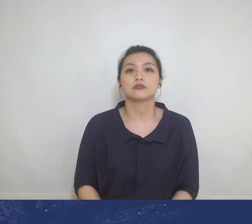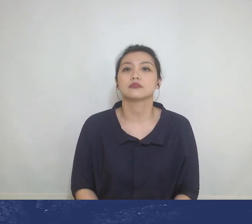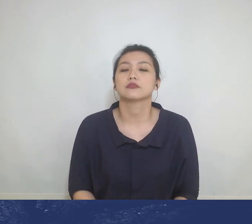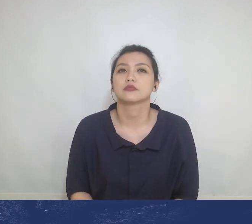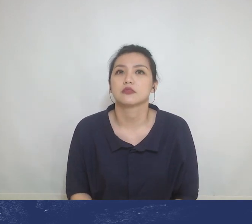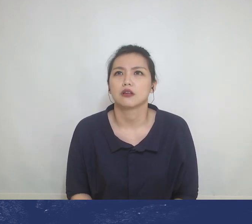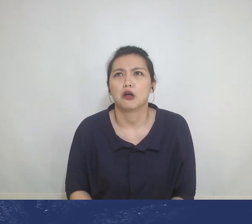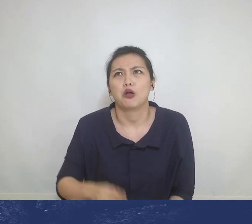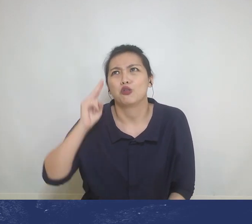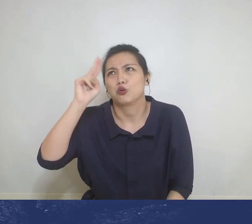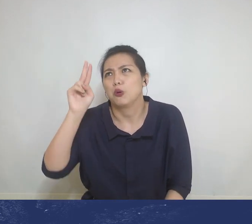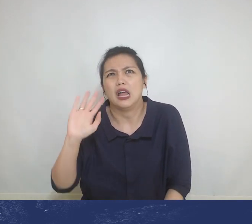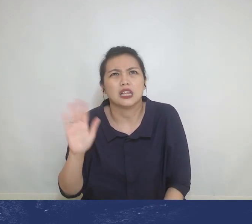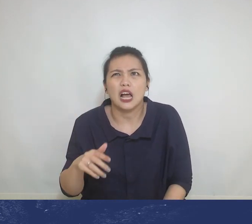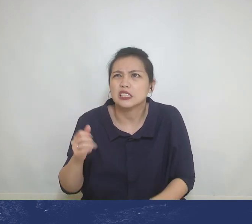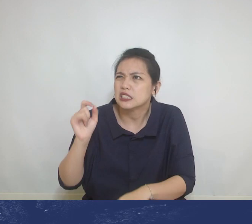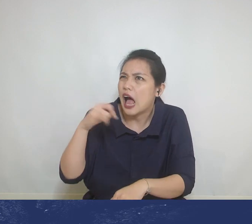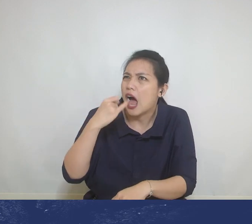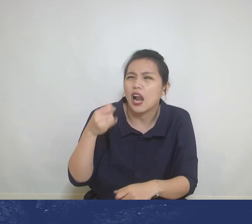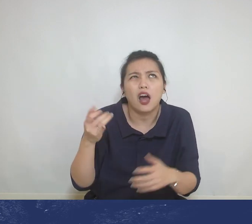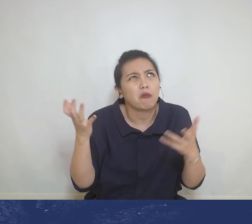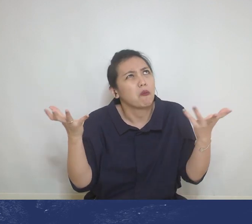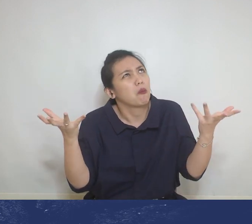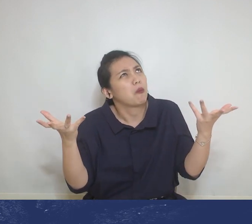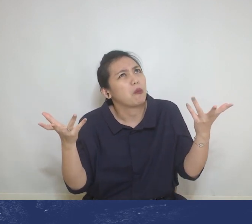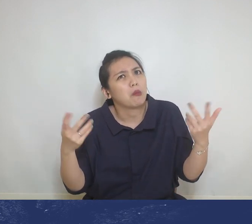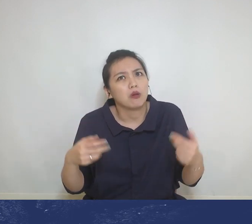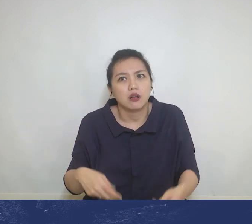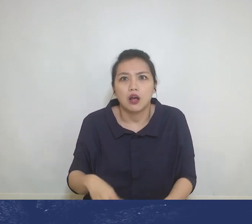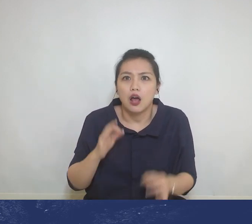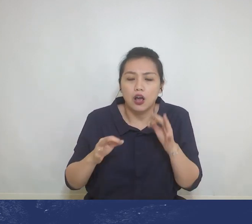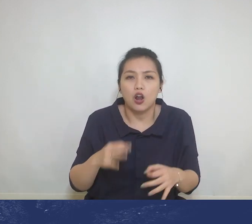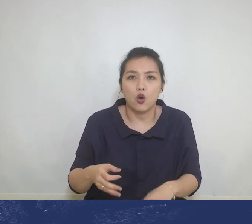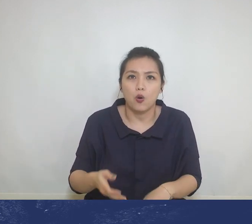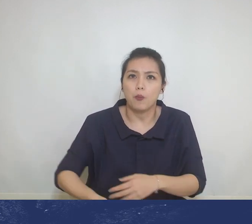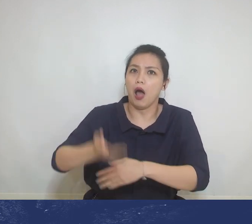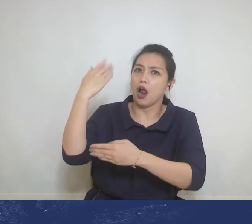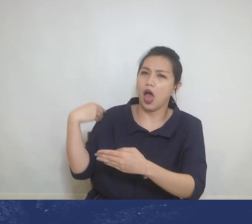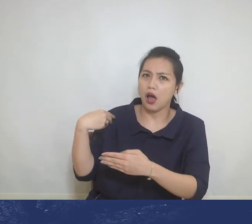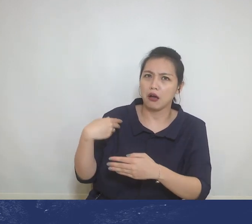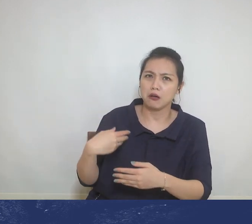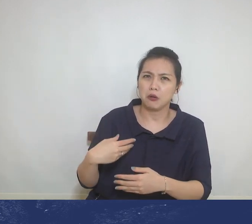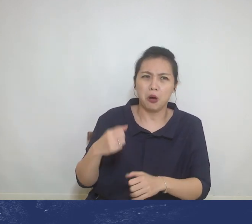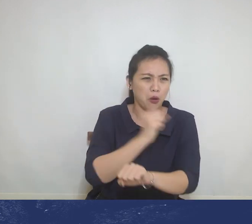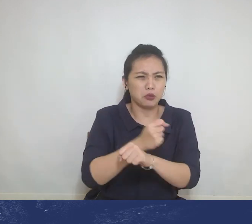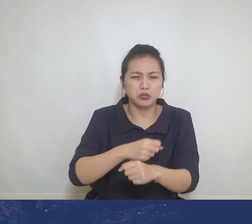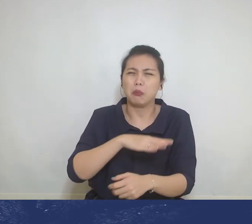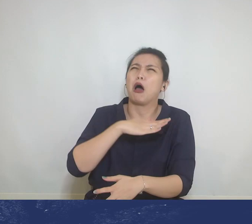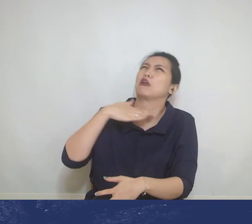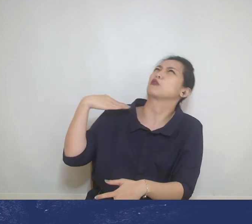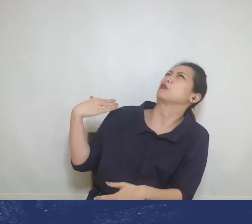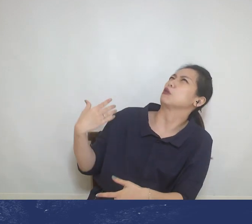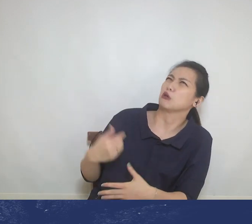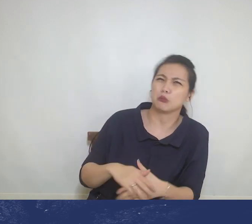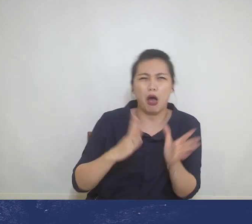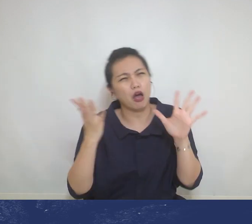kayak, Tuhan gak salah dah, ini kalau dia balik, dia bisa mati sama, Anda tuh bisa bayangkan gak, Esau tuh dendam